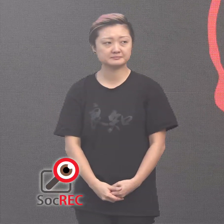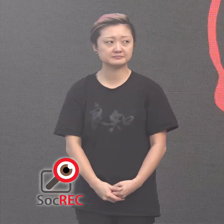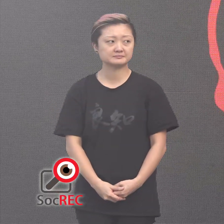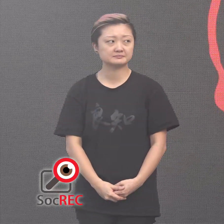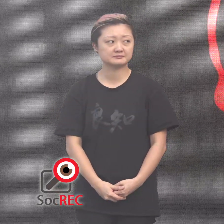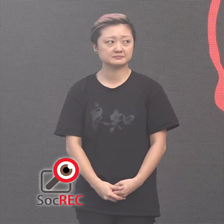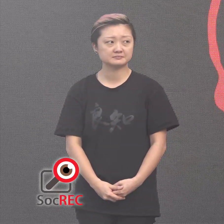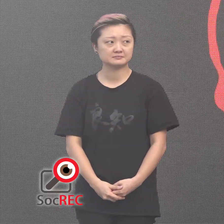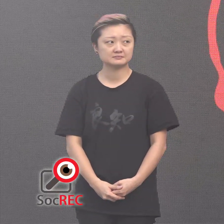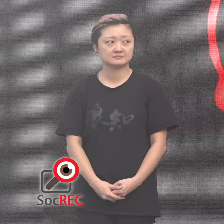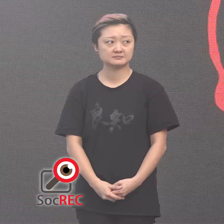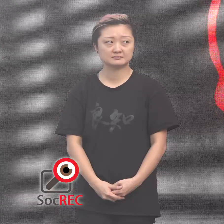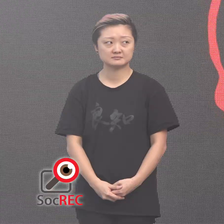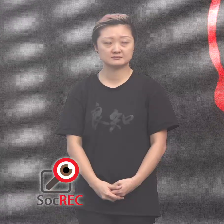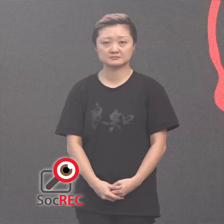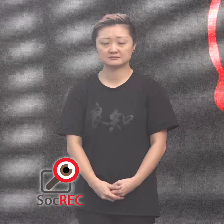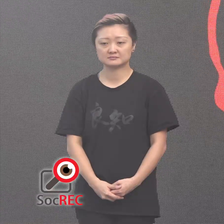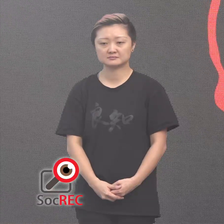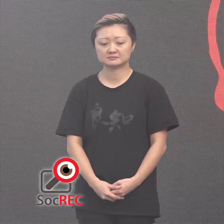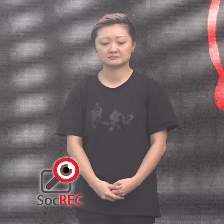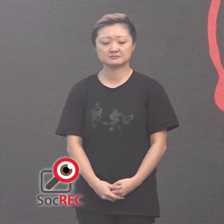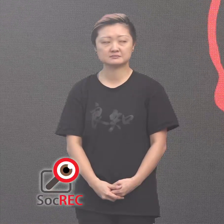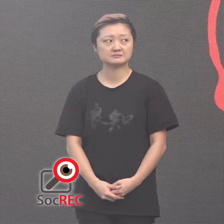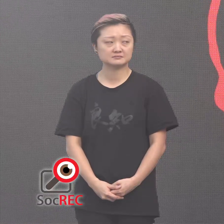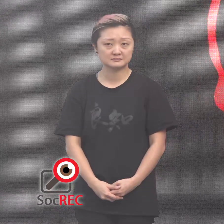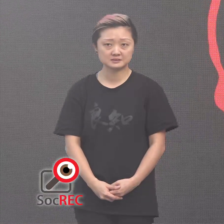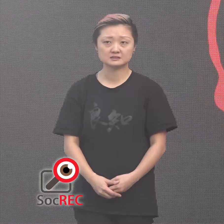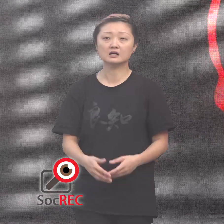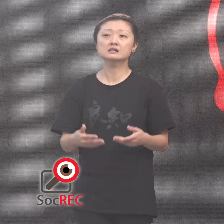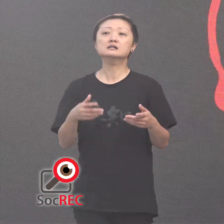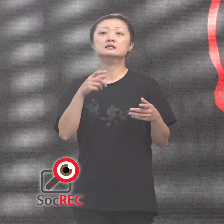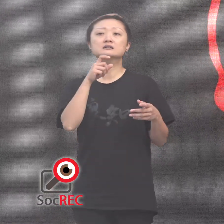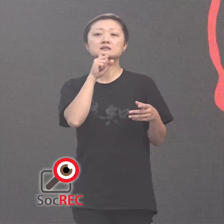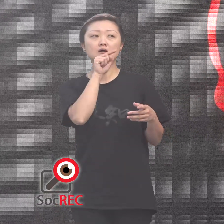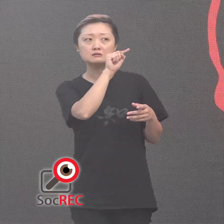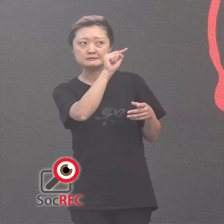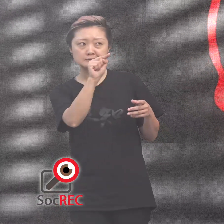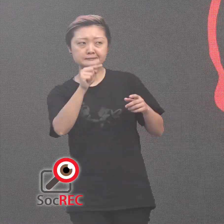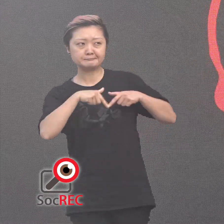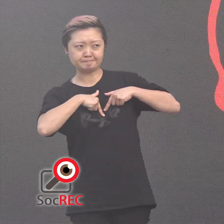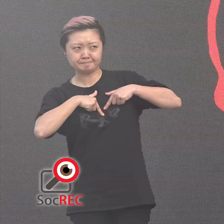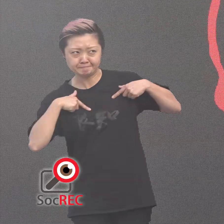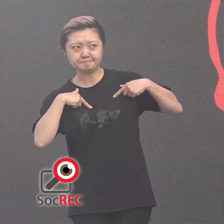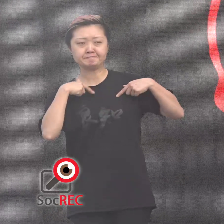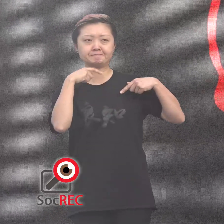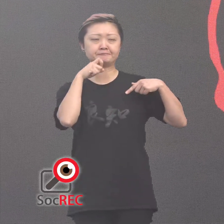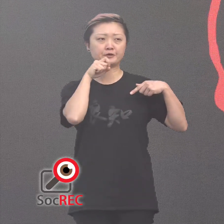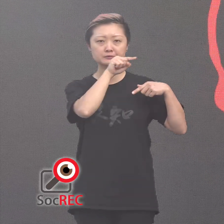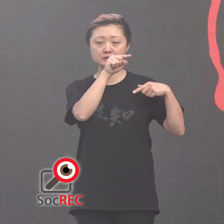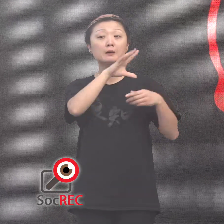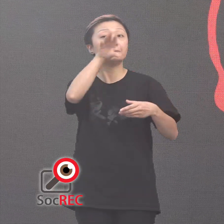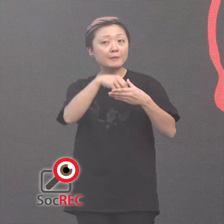我敬佩的英雄 本土民主阵线的梁天